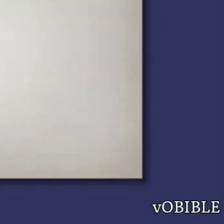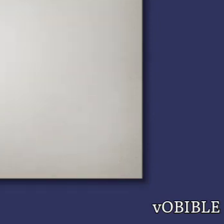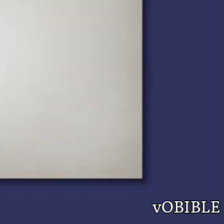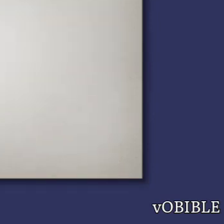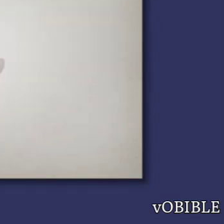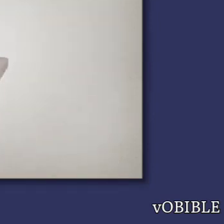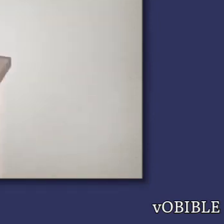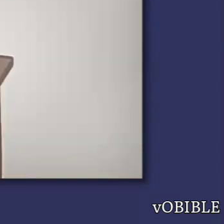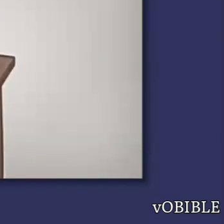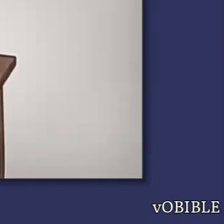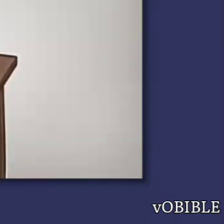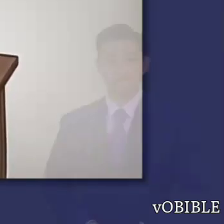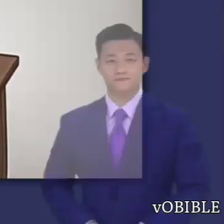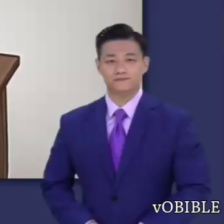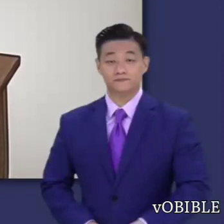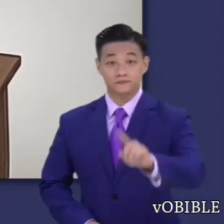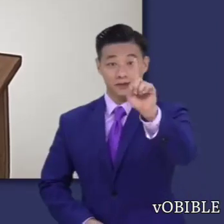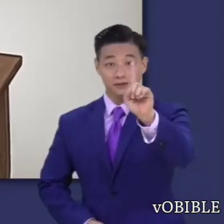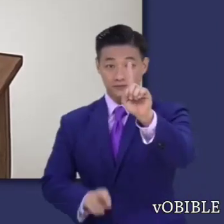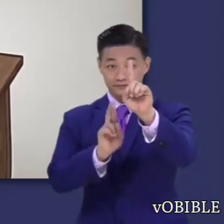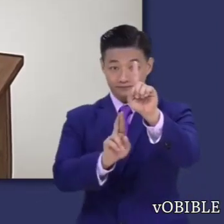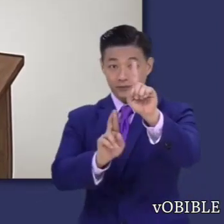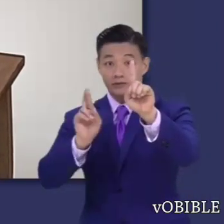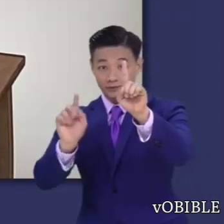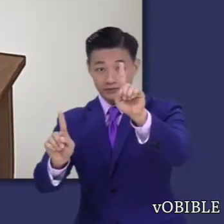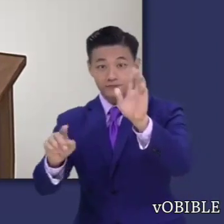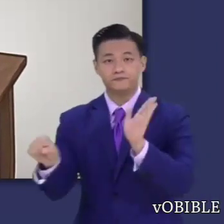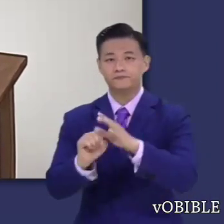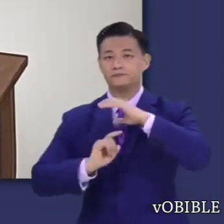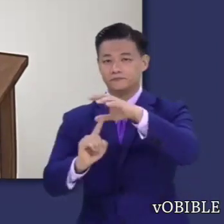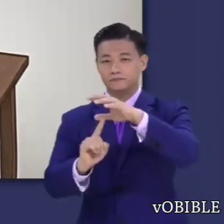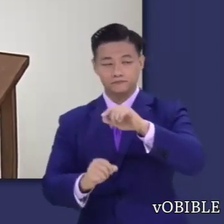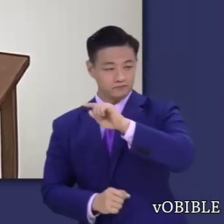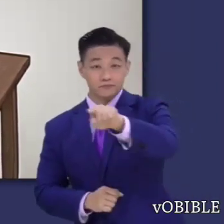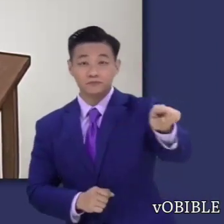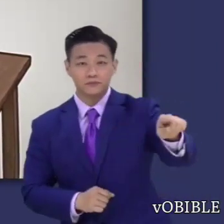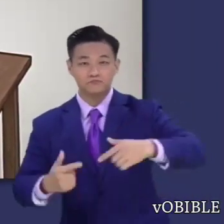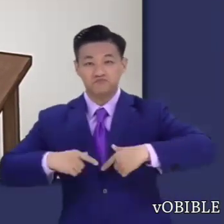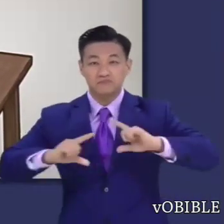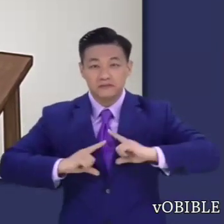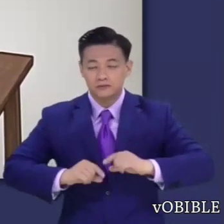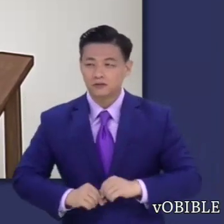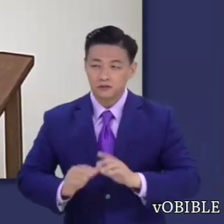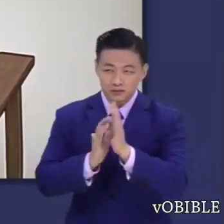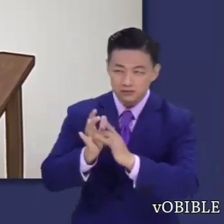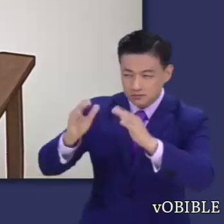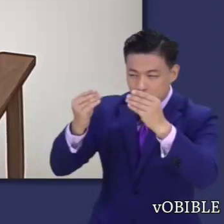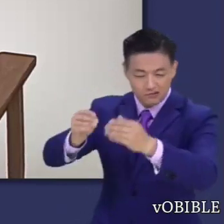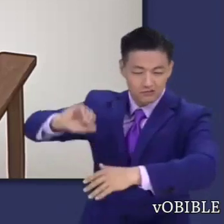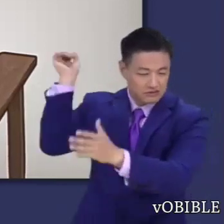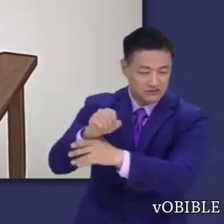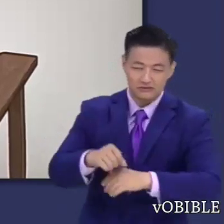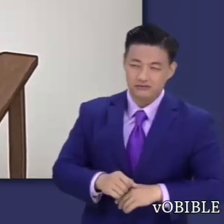你知道吗？在约翰二书10-11节，约翰补充了第一封信的内容，关